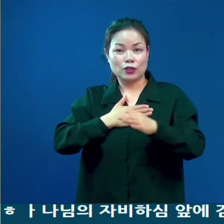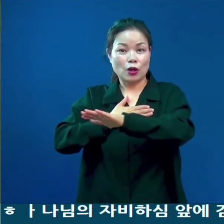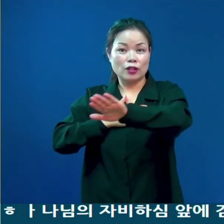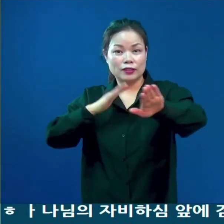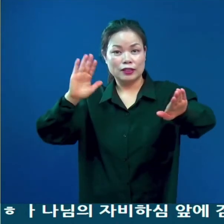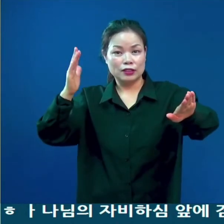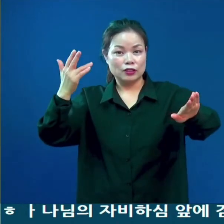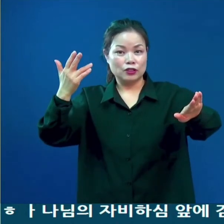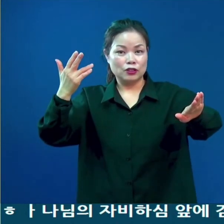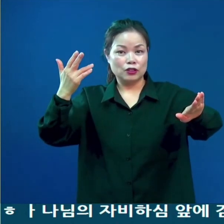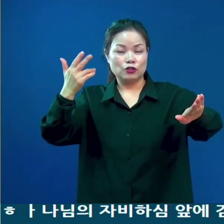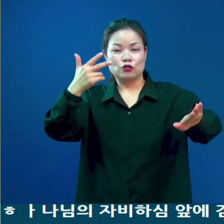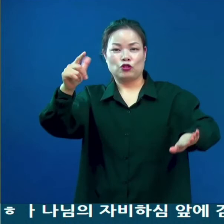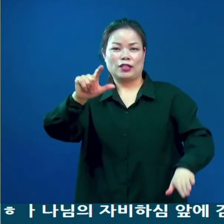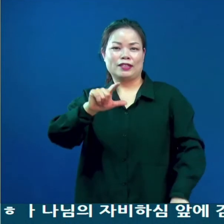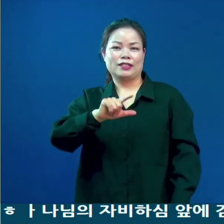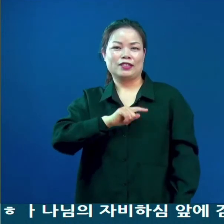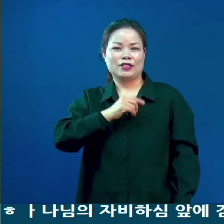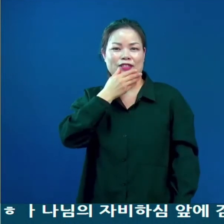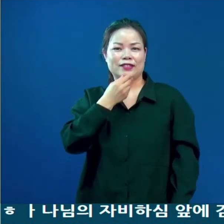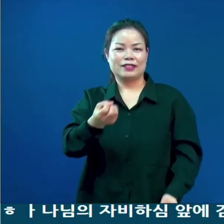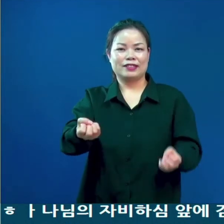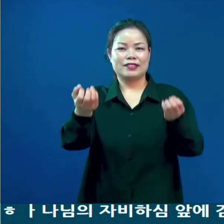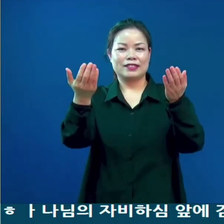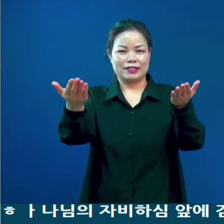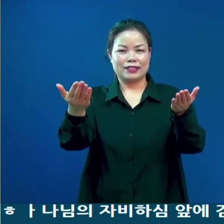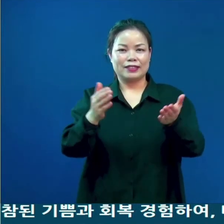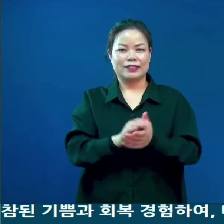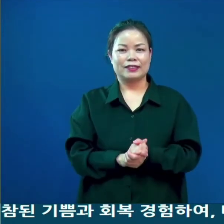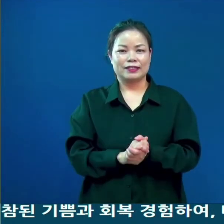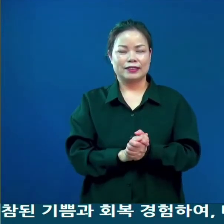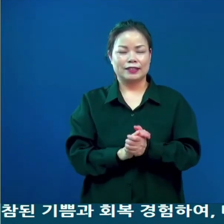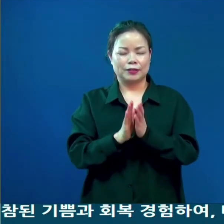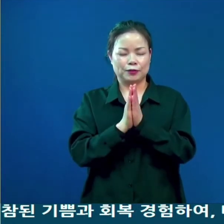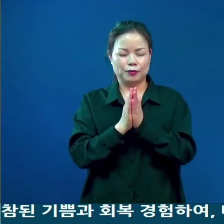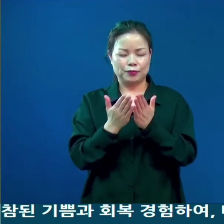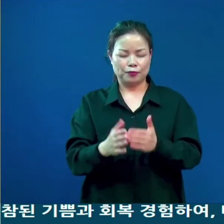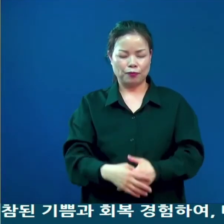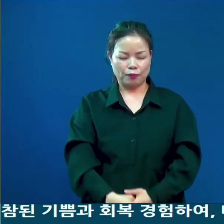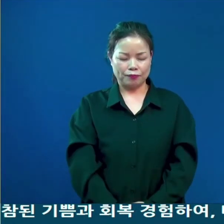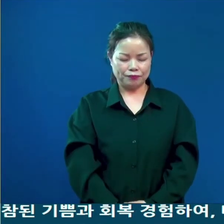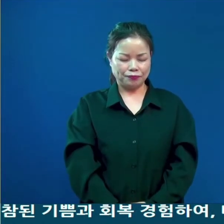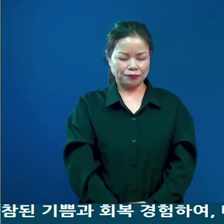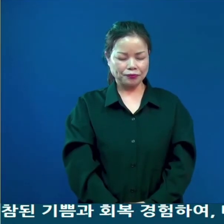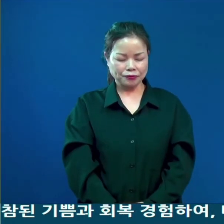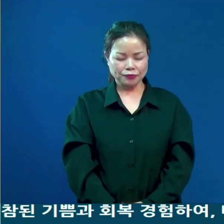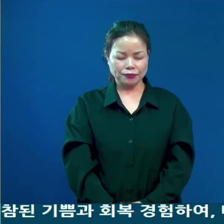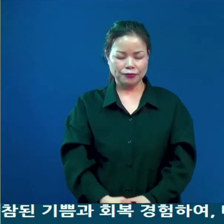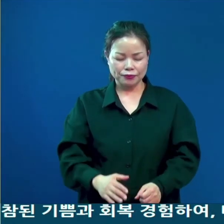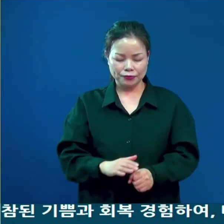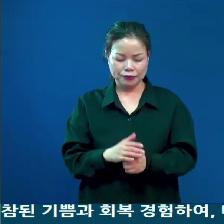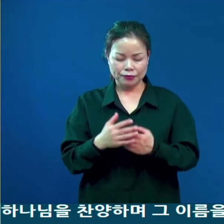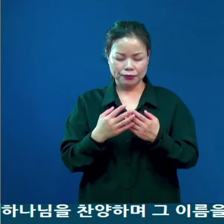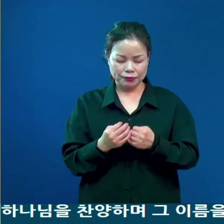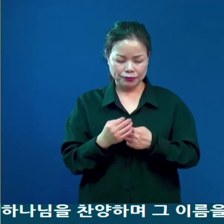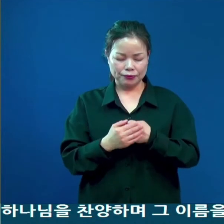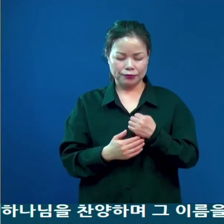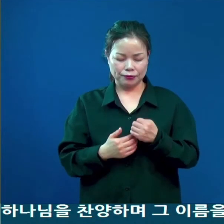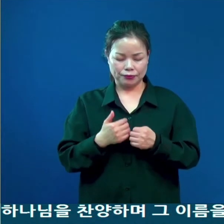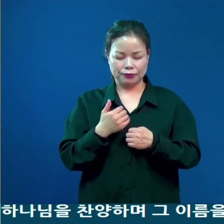여러분들이 다 되시기를 주의 이름으로 축복합니다. 기도하시겠습니다. 사랑이 많으신